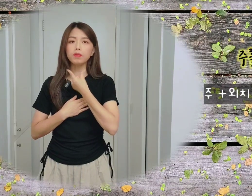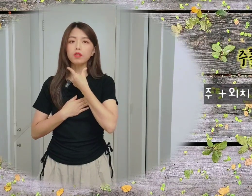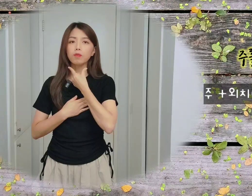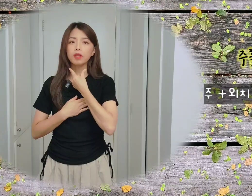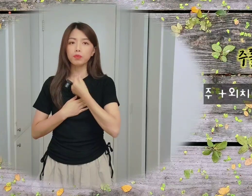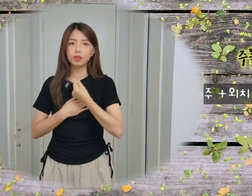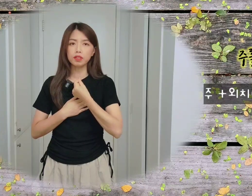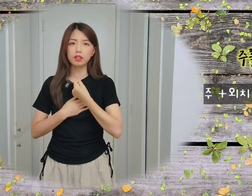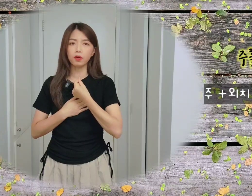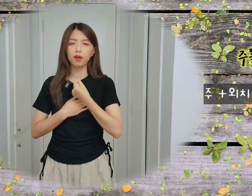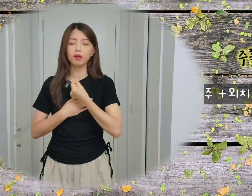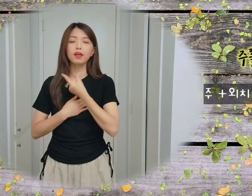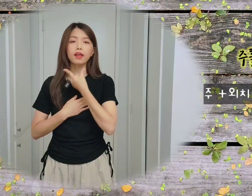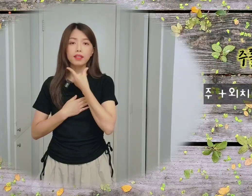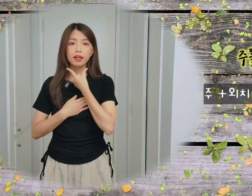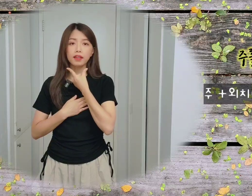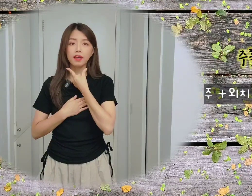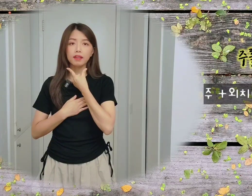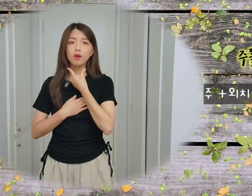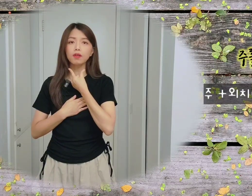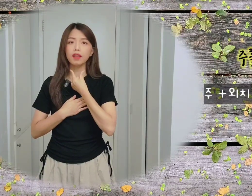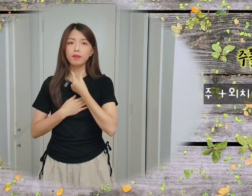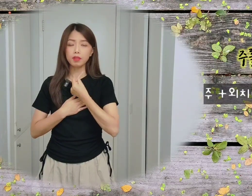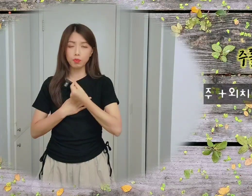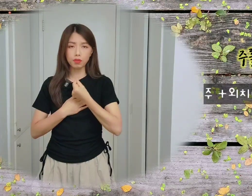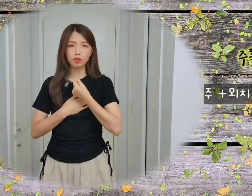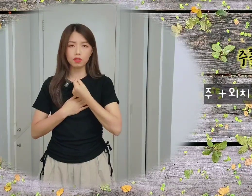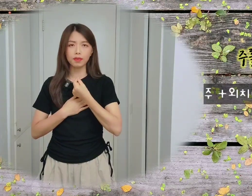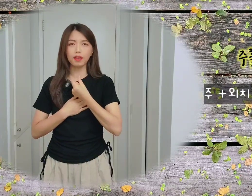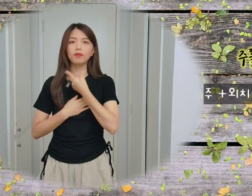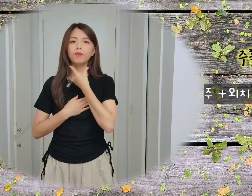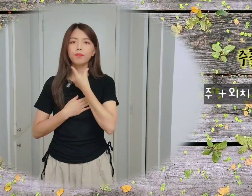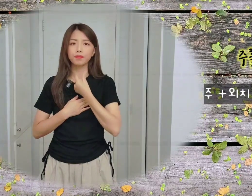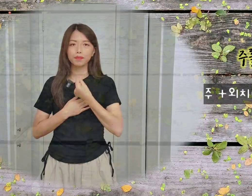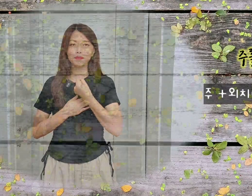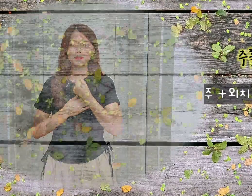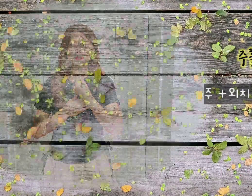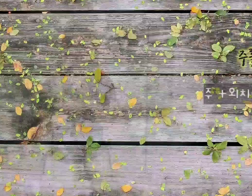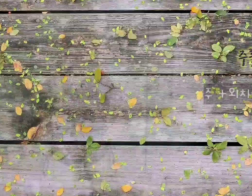내려주시면서 엄지검지를 붙이시는 거예요. 이 상태에서 내리면서 붙여주시면 돼요.